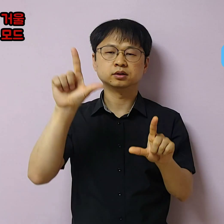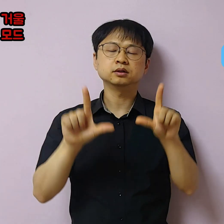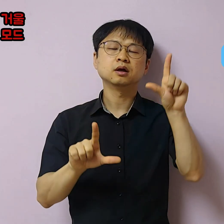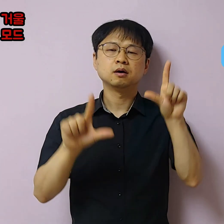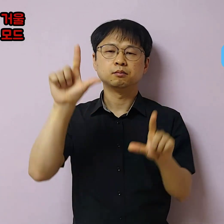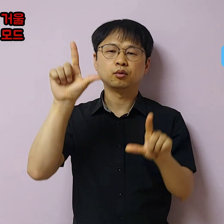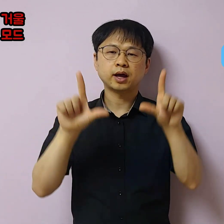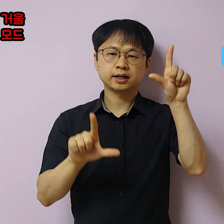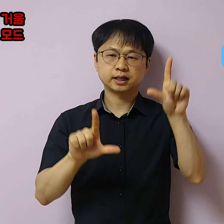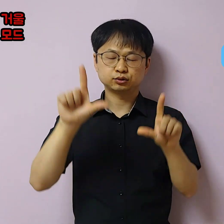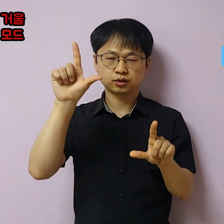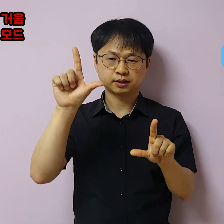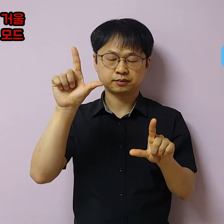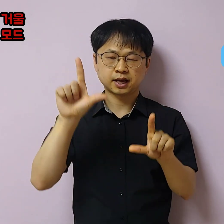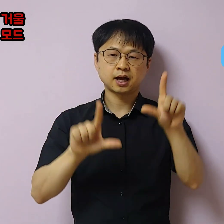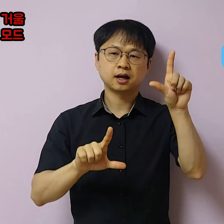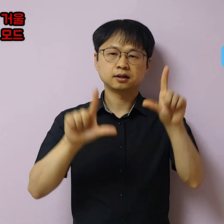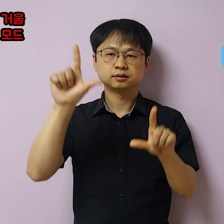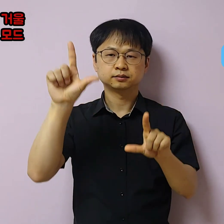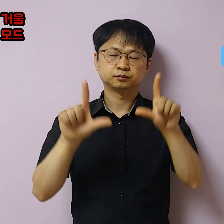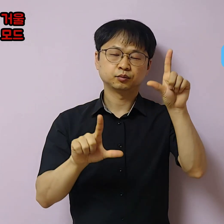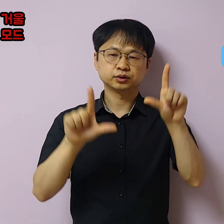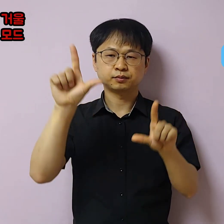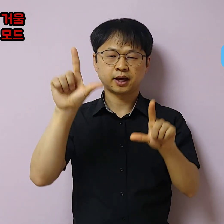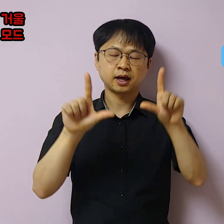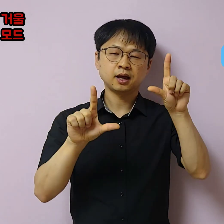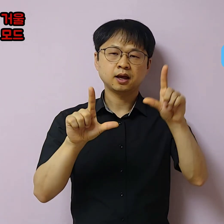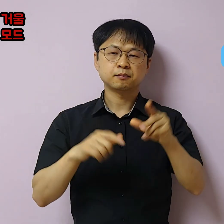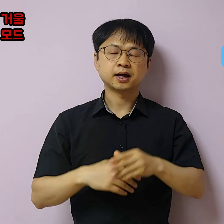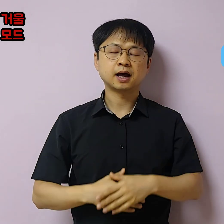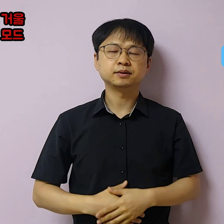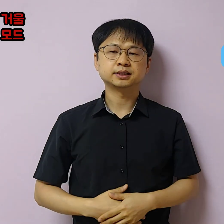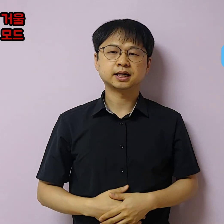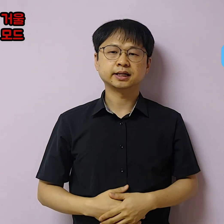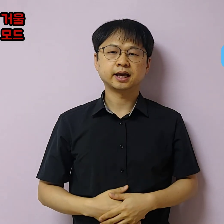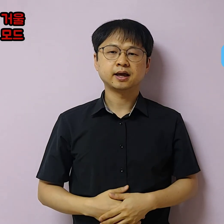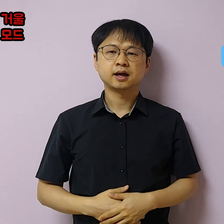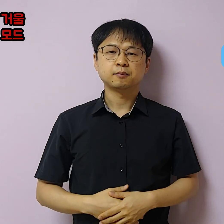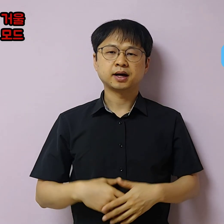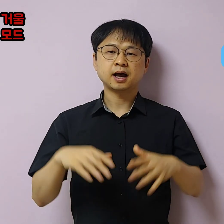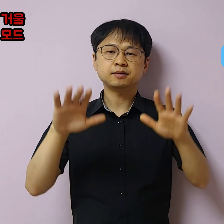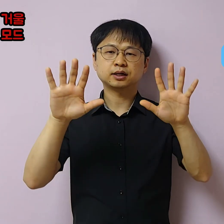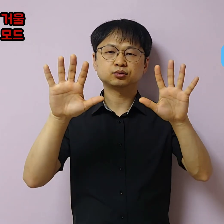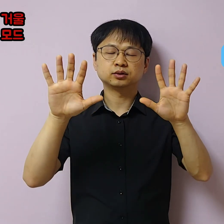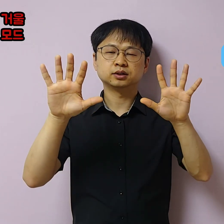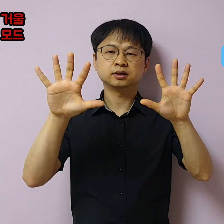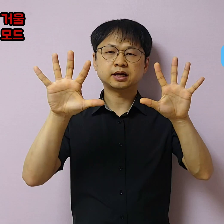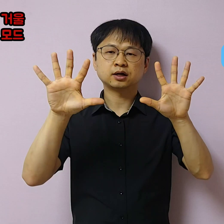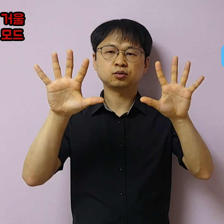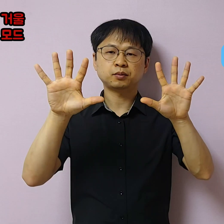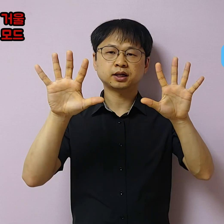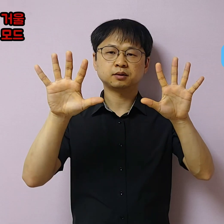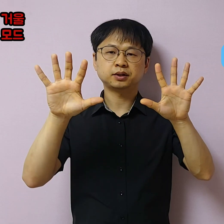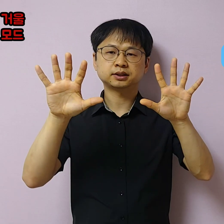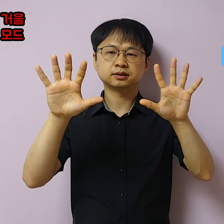혹은 모양이란 수어가 됩니다. 모습에 바람이 지나네, 바람이란 수어는 양손바닥을